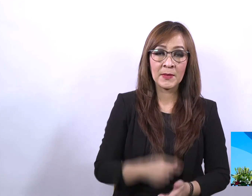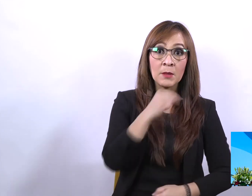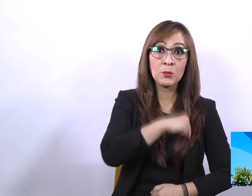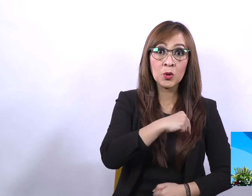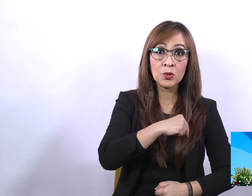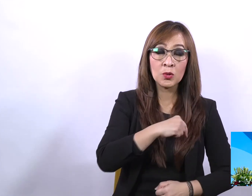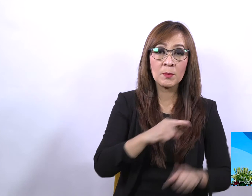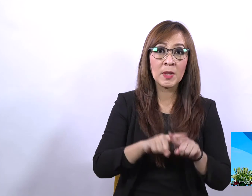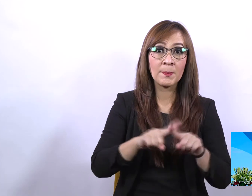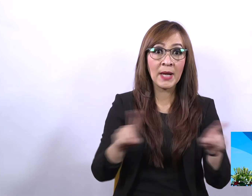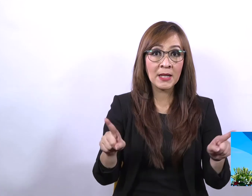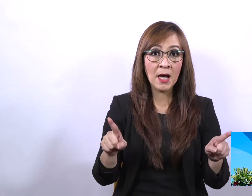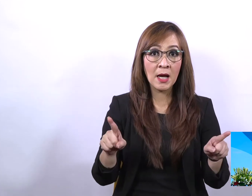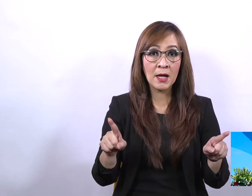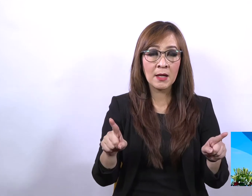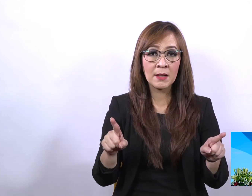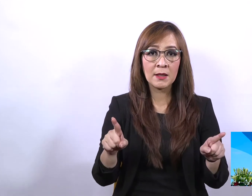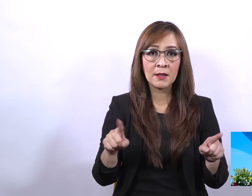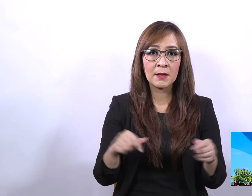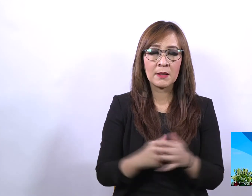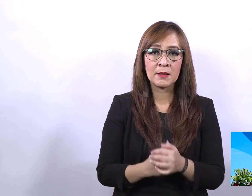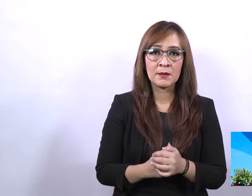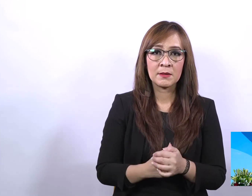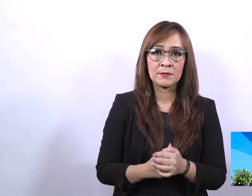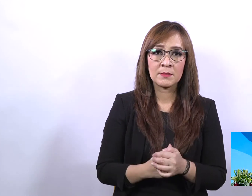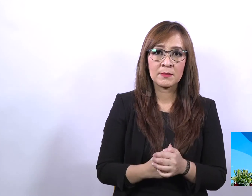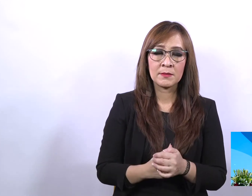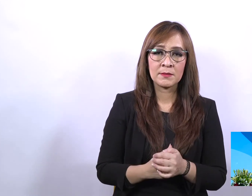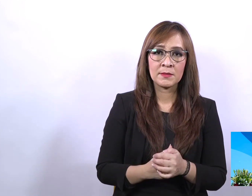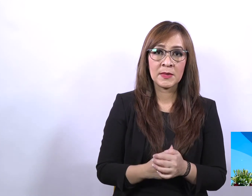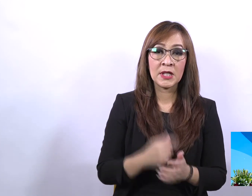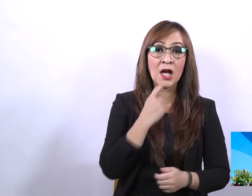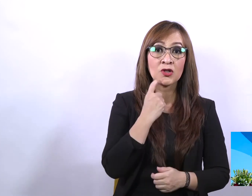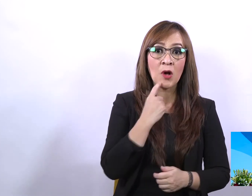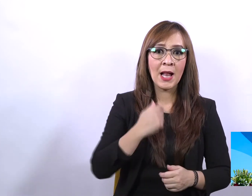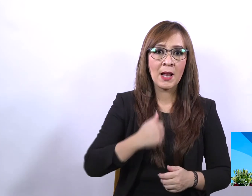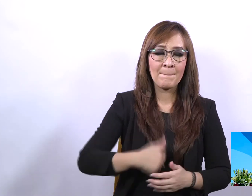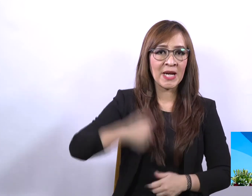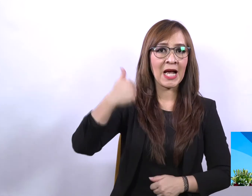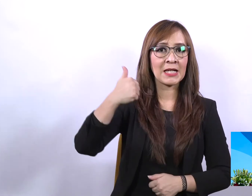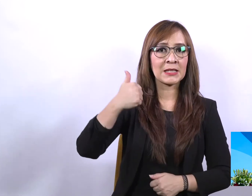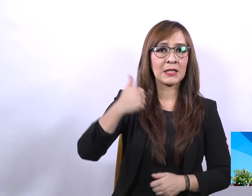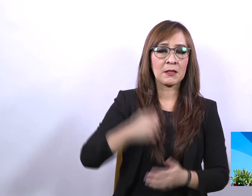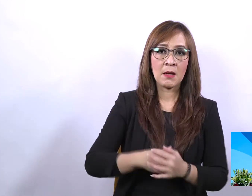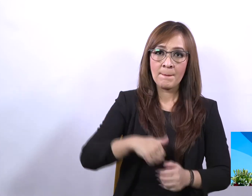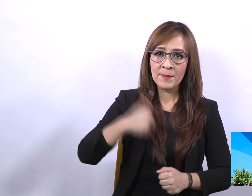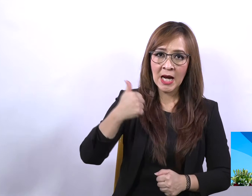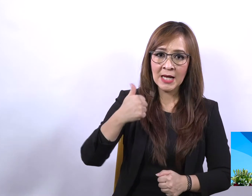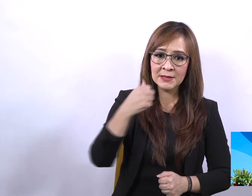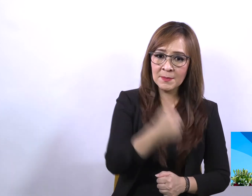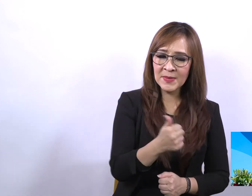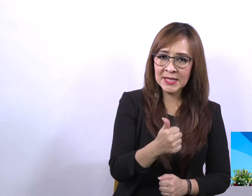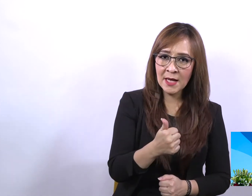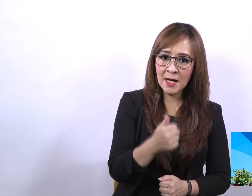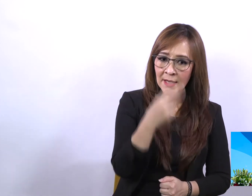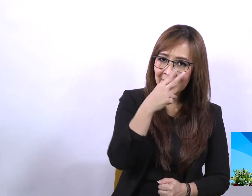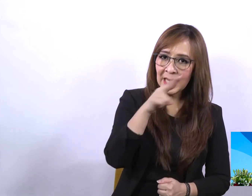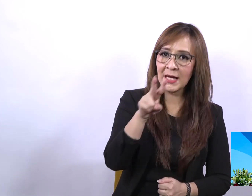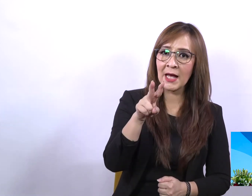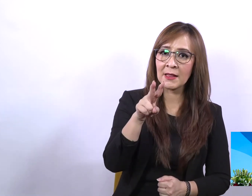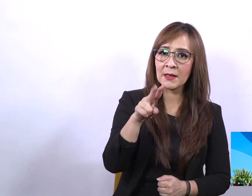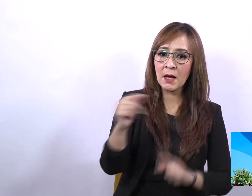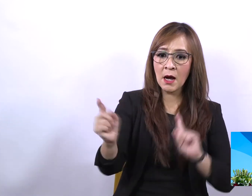Hai kerudung berbeda sama berhasil di Brazil sesuatu yang bisa kita perhitungkan di